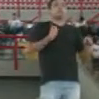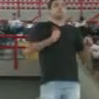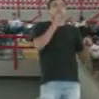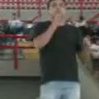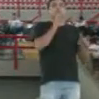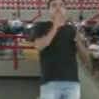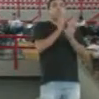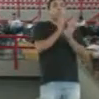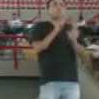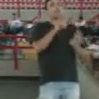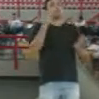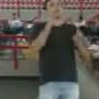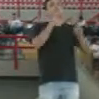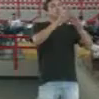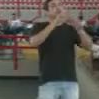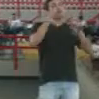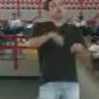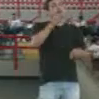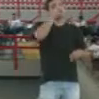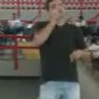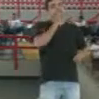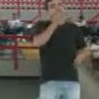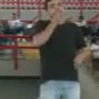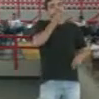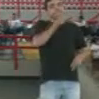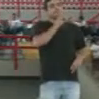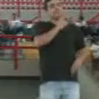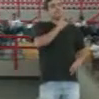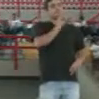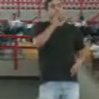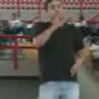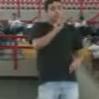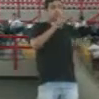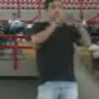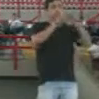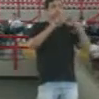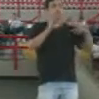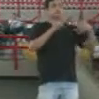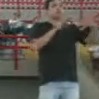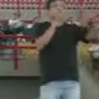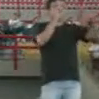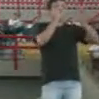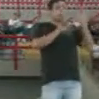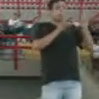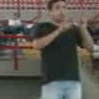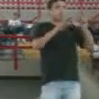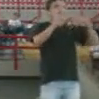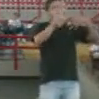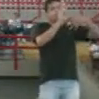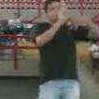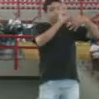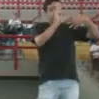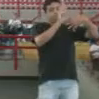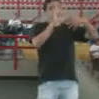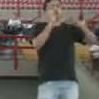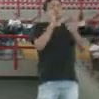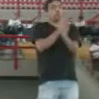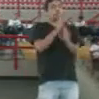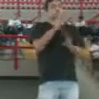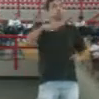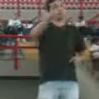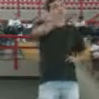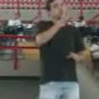porque morreu, é ironia. Então está aí resposta letra B. A cultura popular foi o teu